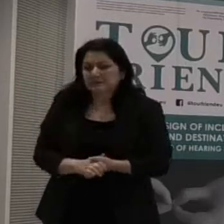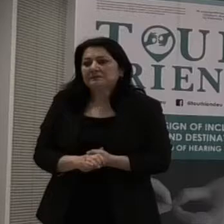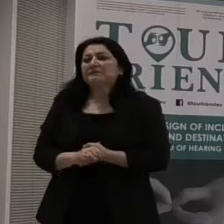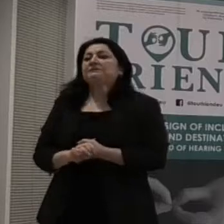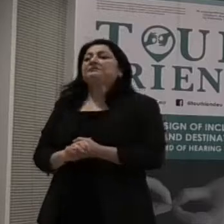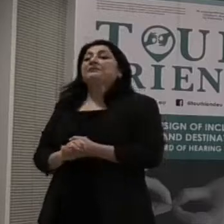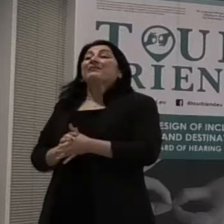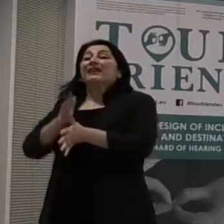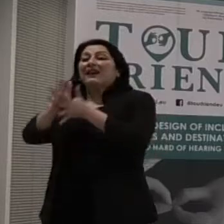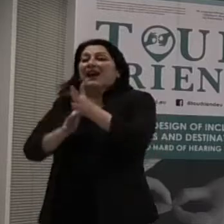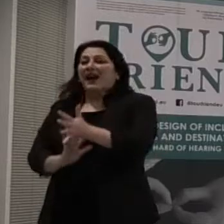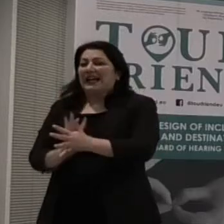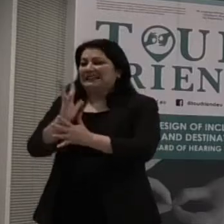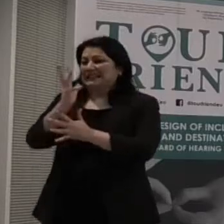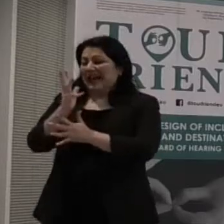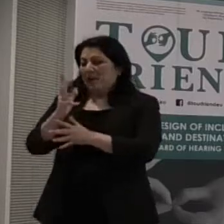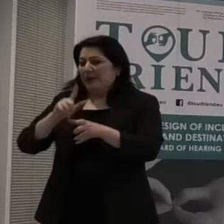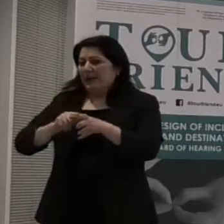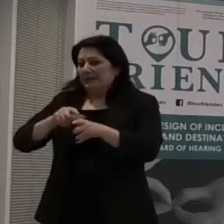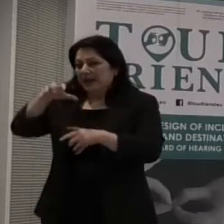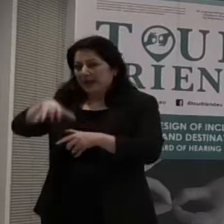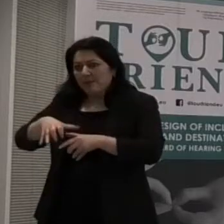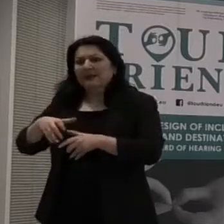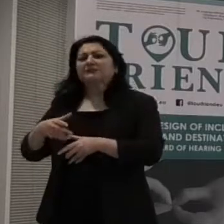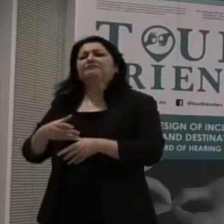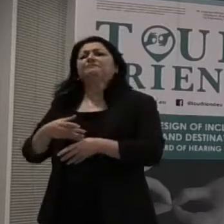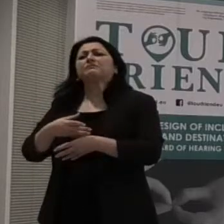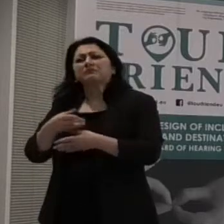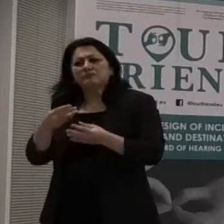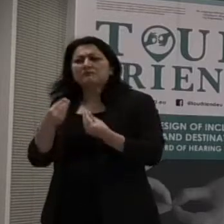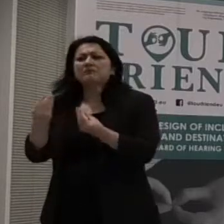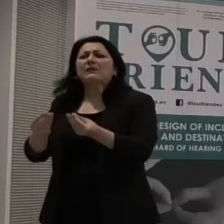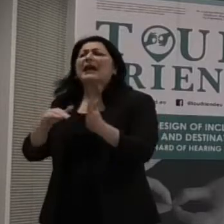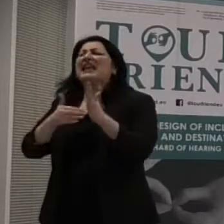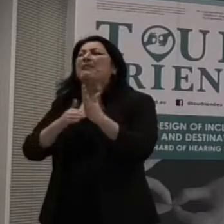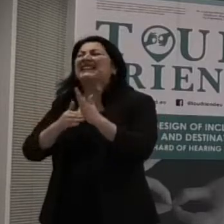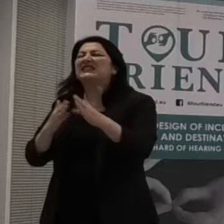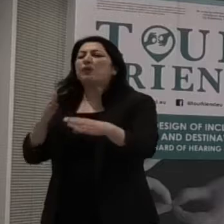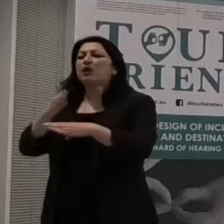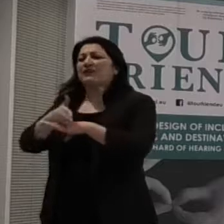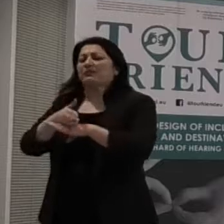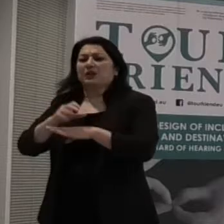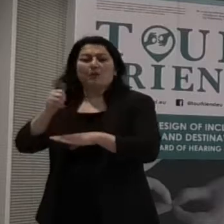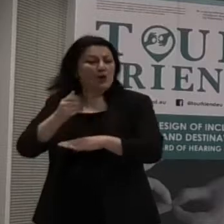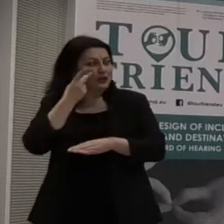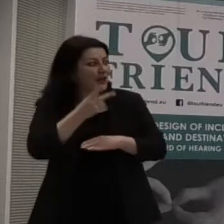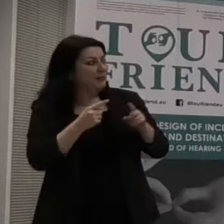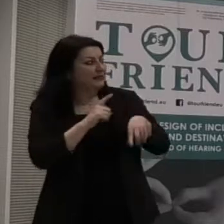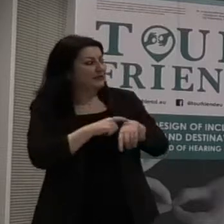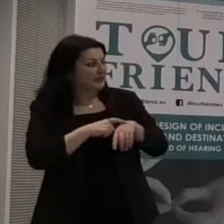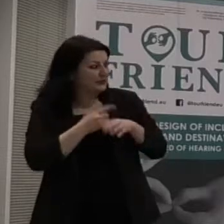Η Hands Up, να πούμε ότι παρέχει κάποιες υπηρεσίες προσβασιμότητας. Η πρώτη υπηρεσία είναι αυτή την οποία βλέπετε αυτή τη